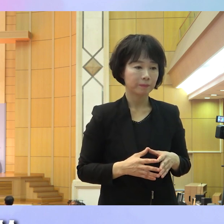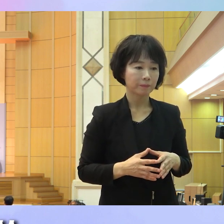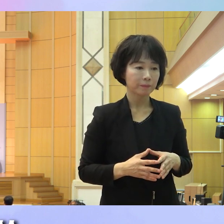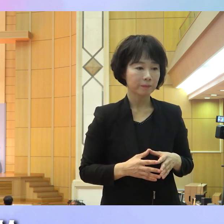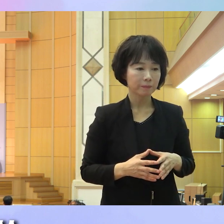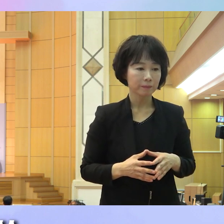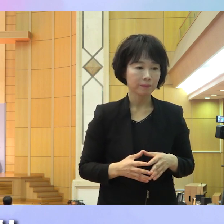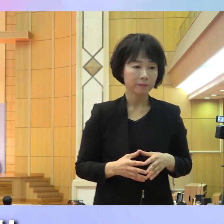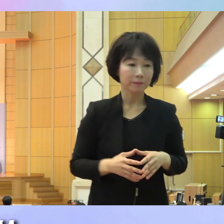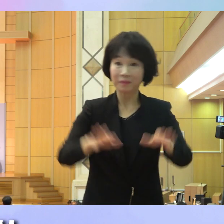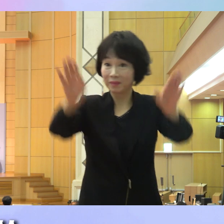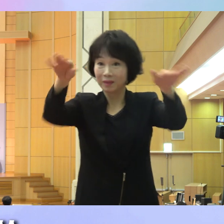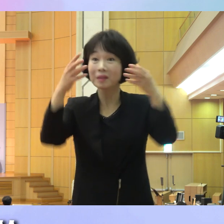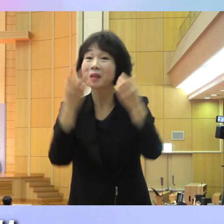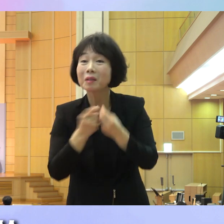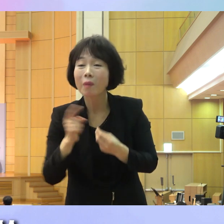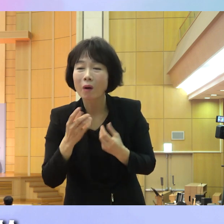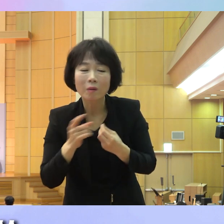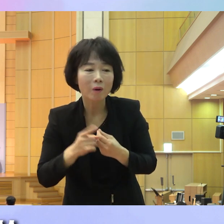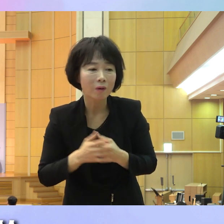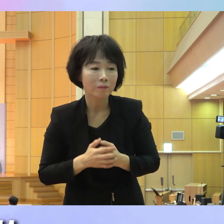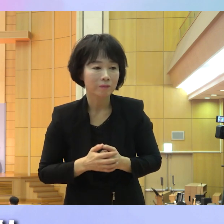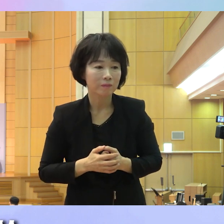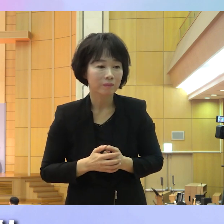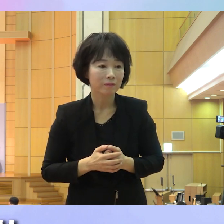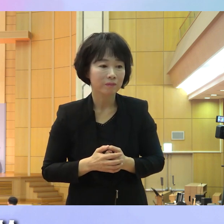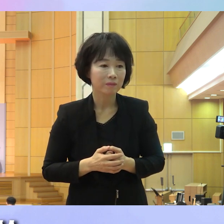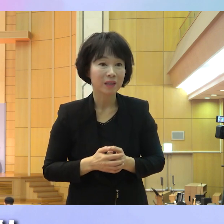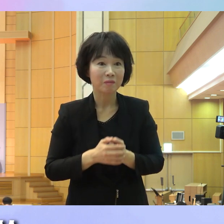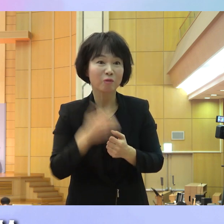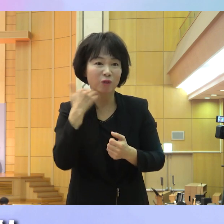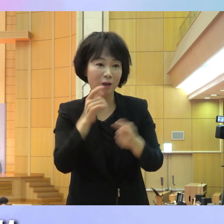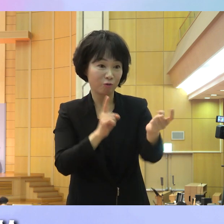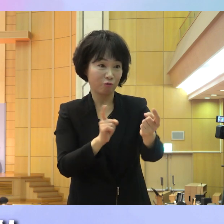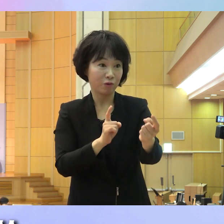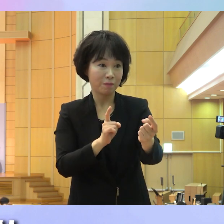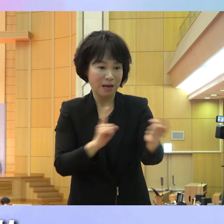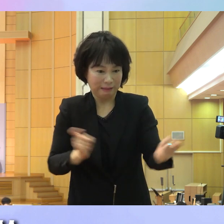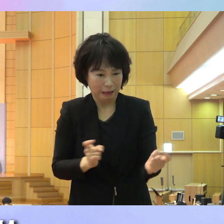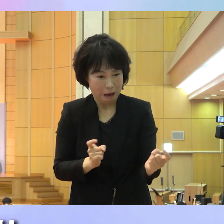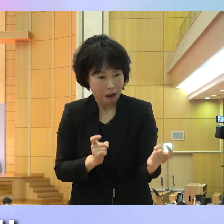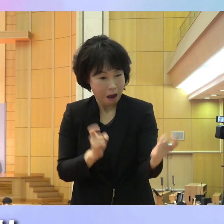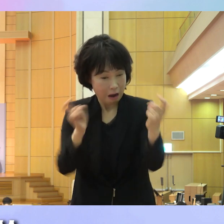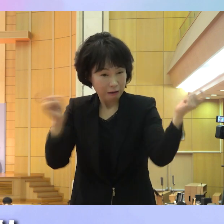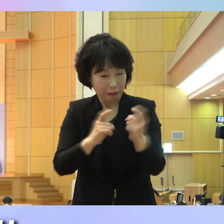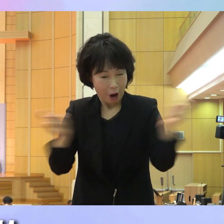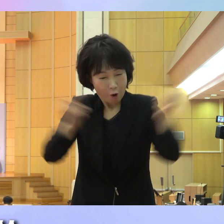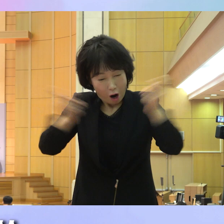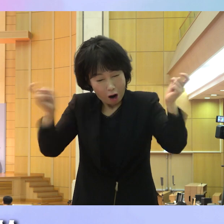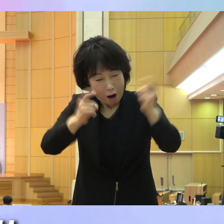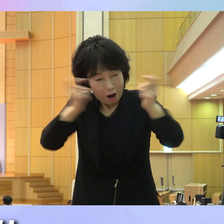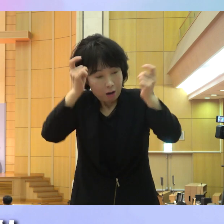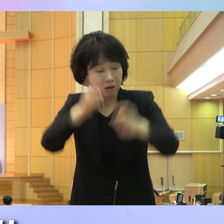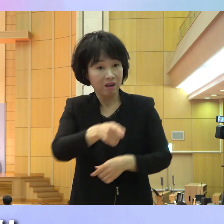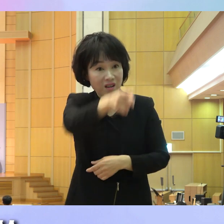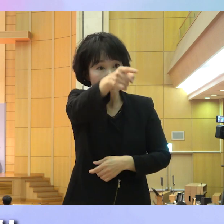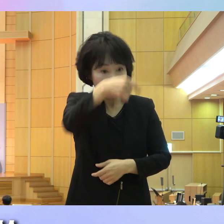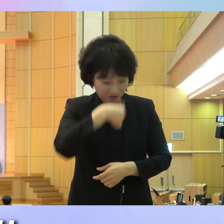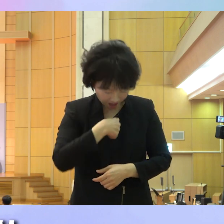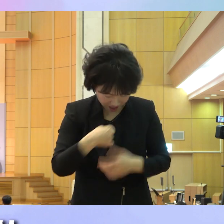뭐라 그러면 상대한테다가 너 나 몰라? 내가 누군지 몰라?